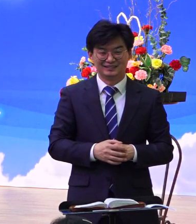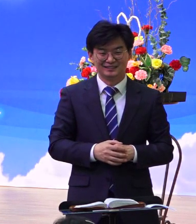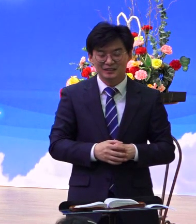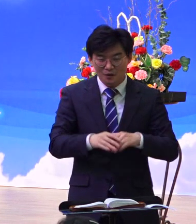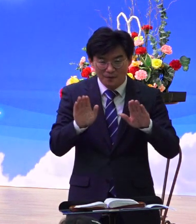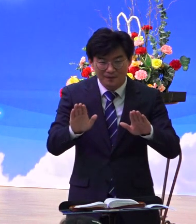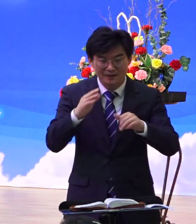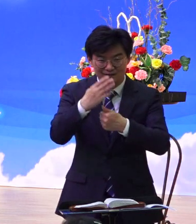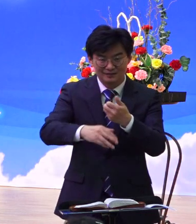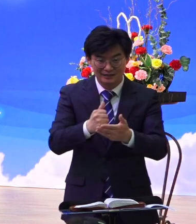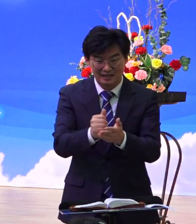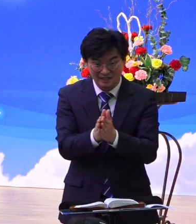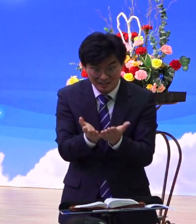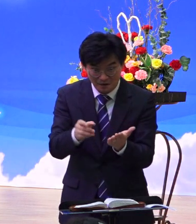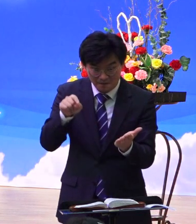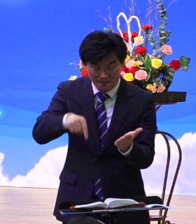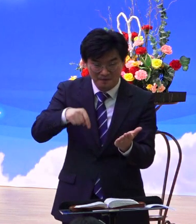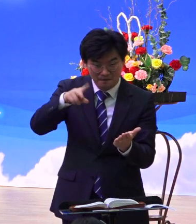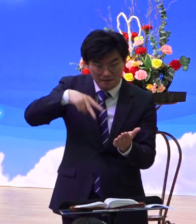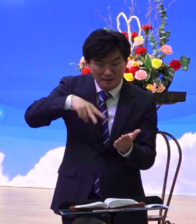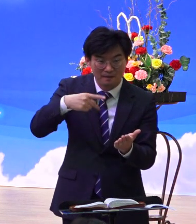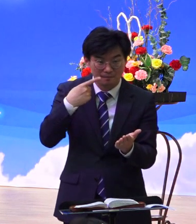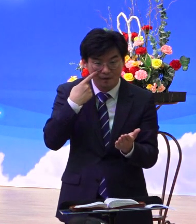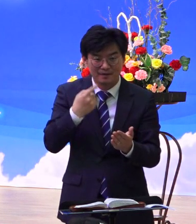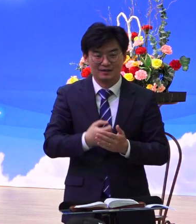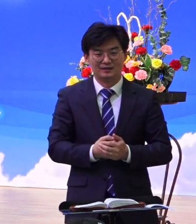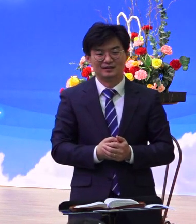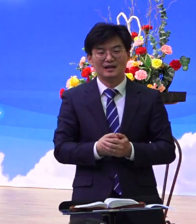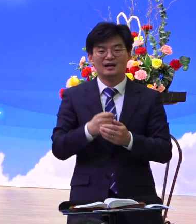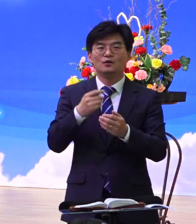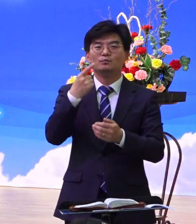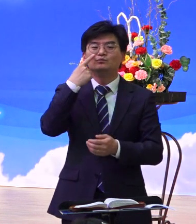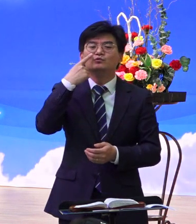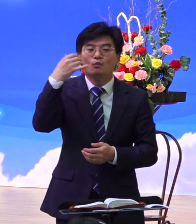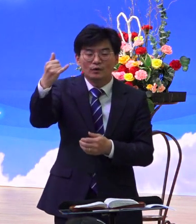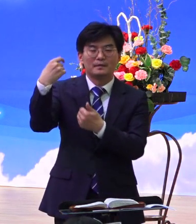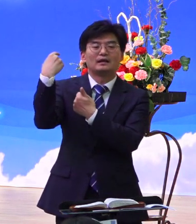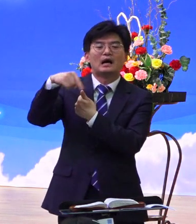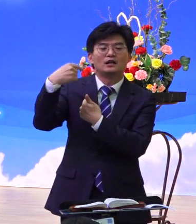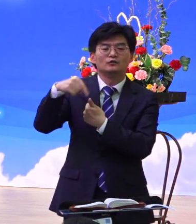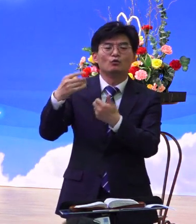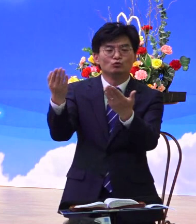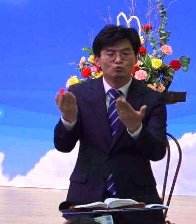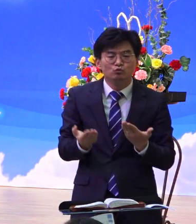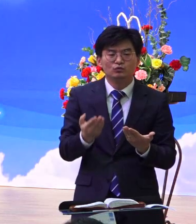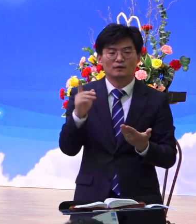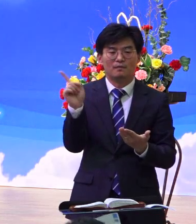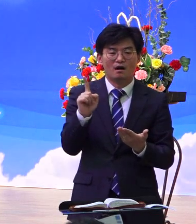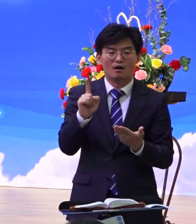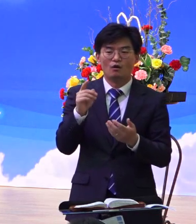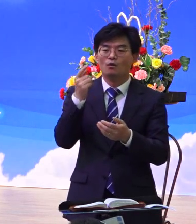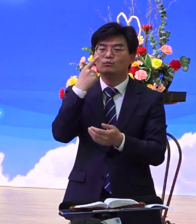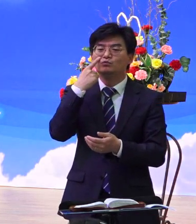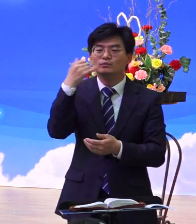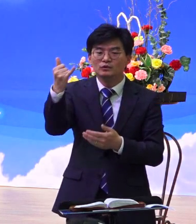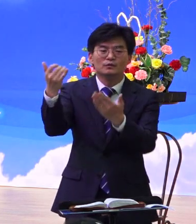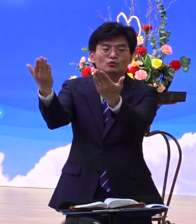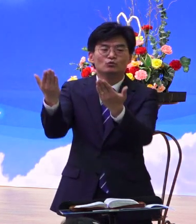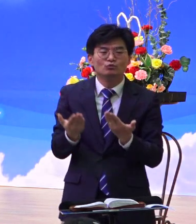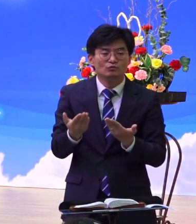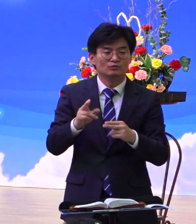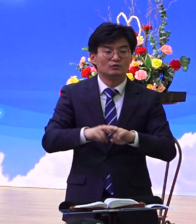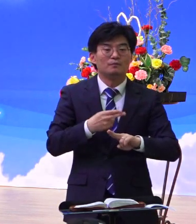오늘 우리가 읽은 성경 속의 디모데의 어머니 유니게가 그랬겠죠. 또 제가 여러분에게 소개하고 싶은 한 분이 있는데,